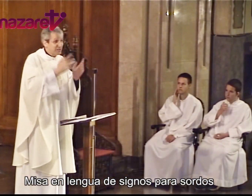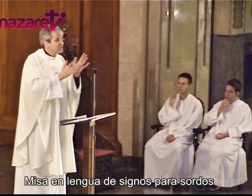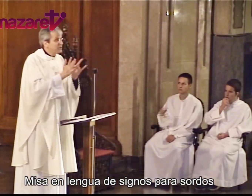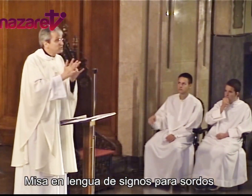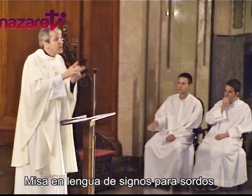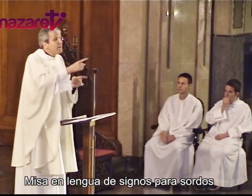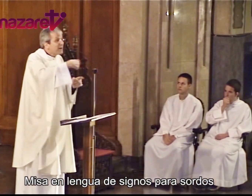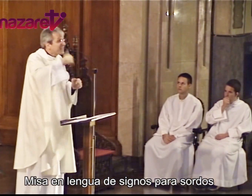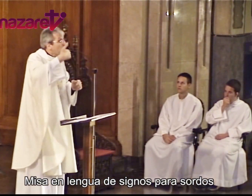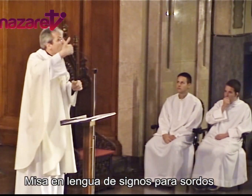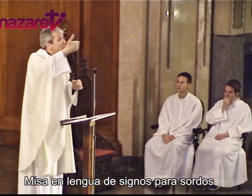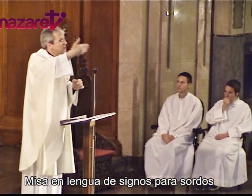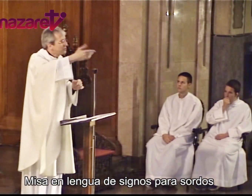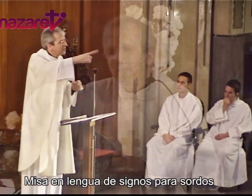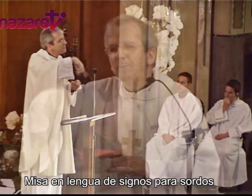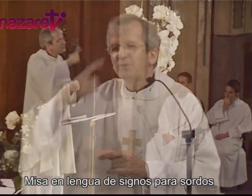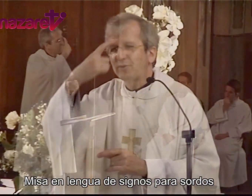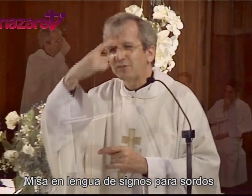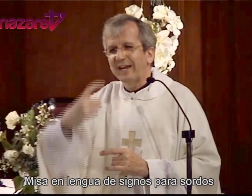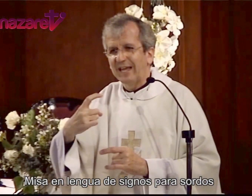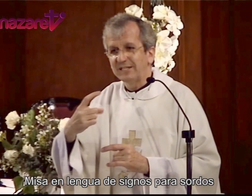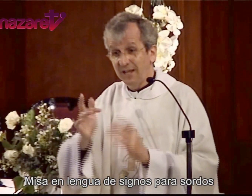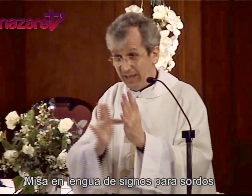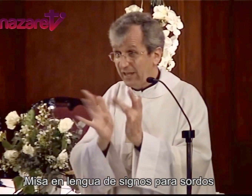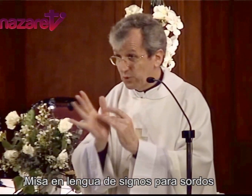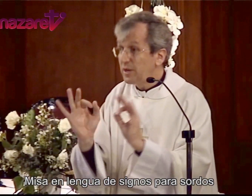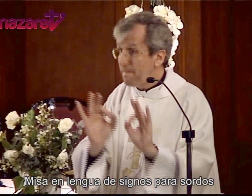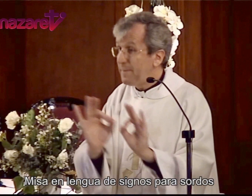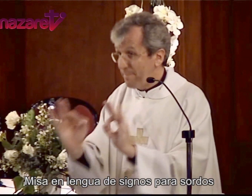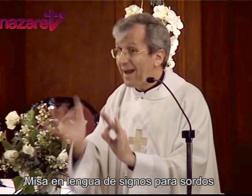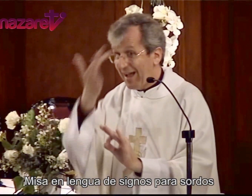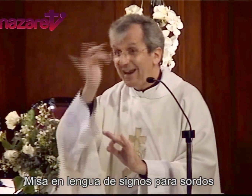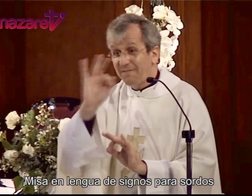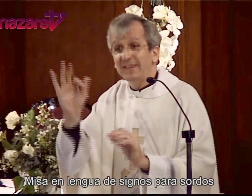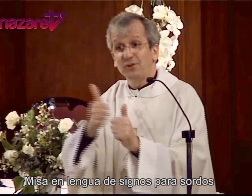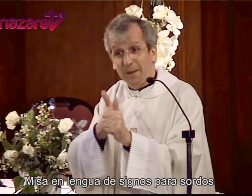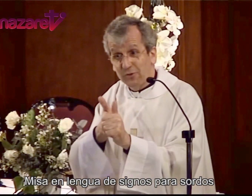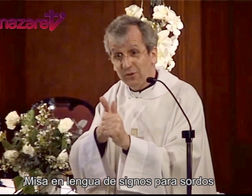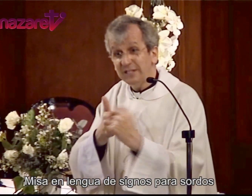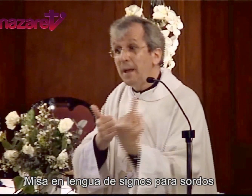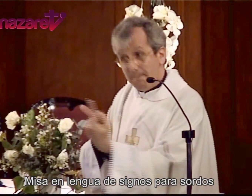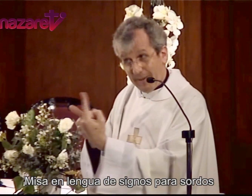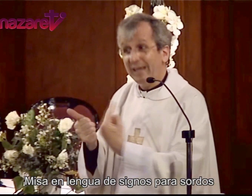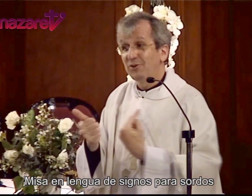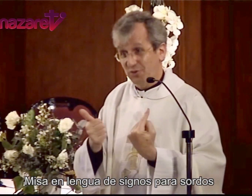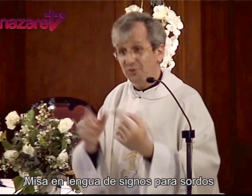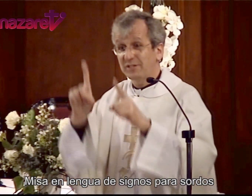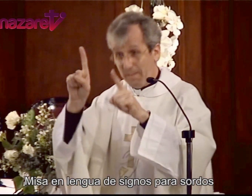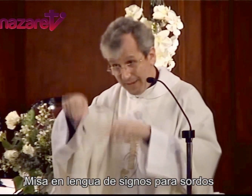ha dicho Jesús Para que cuando sucedan Vosotros creáis Jesús Prepara La fe de los apóstoles Para que nosotros También